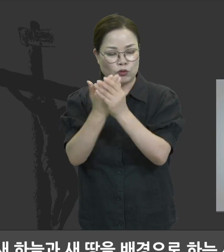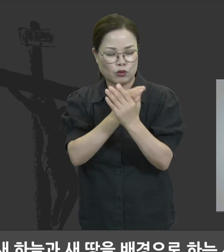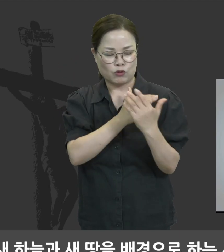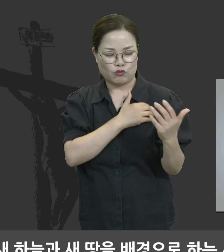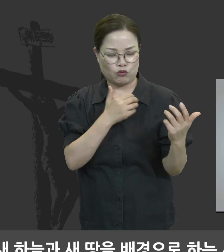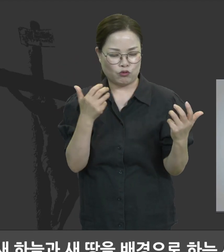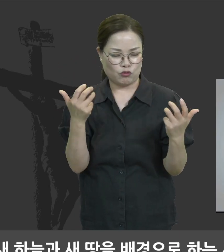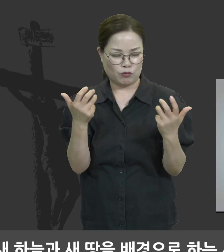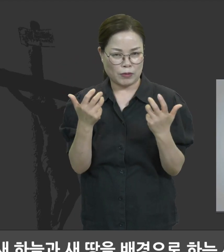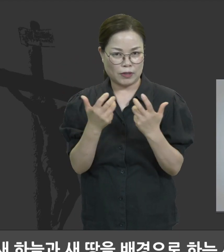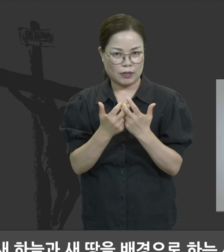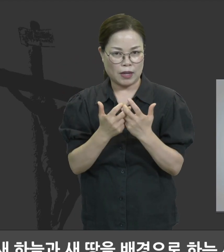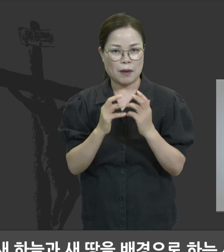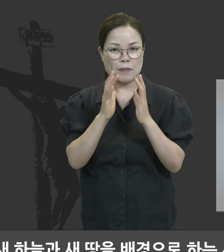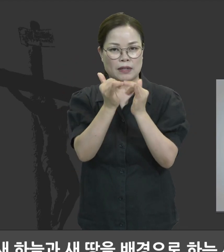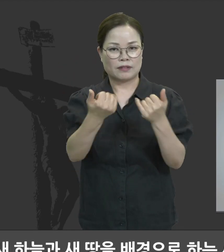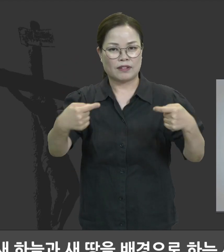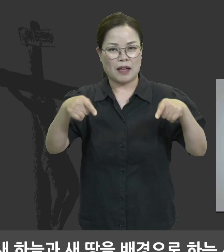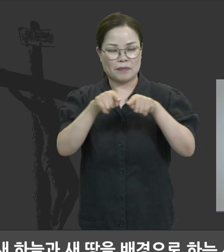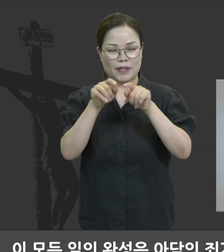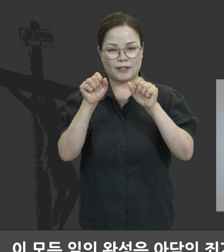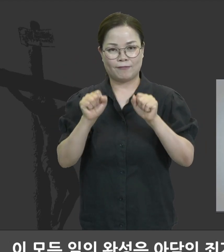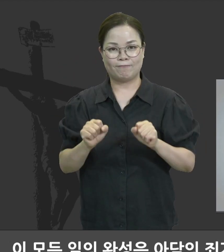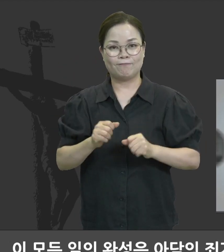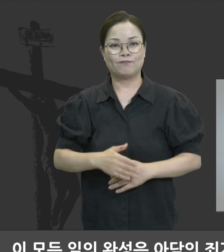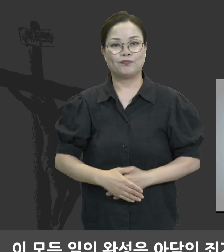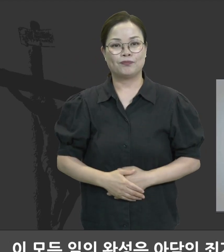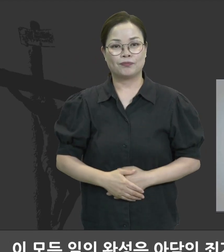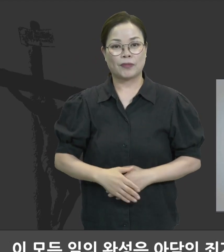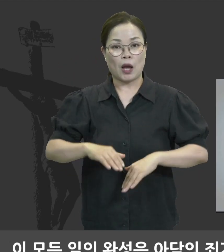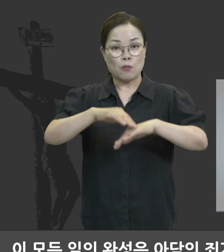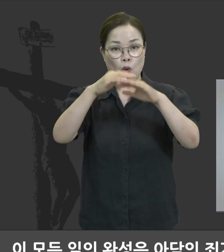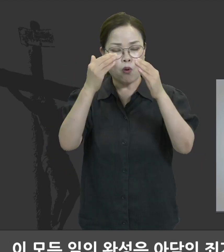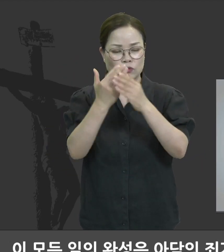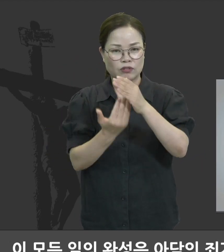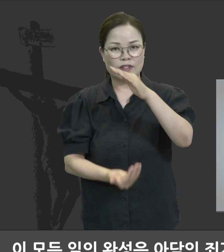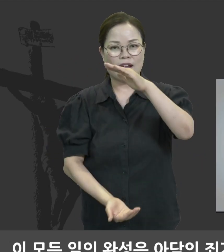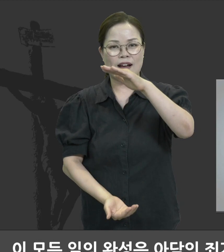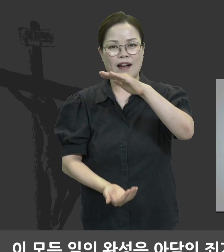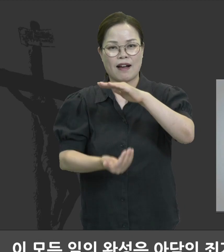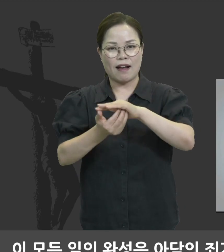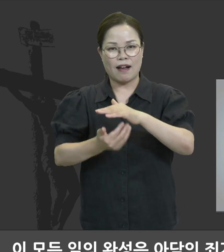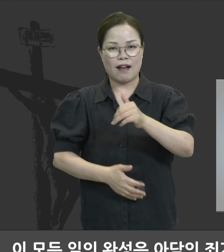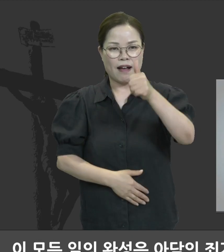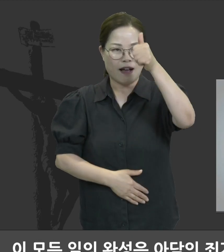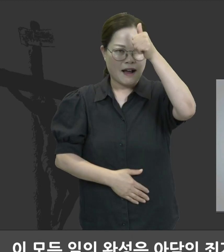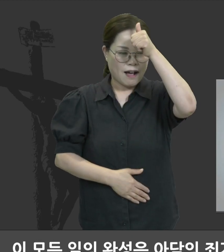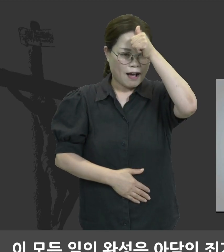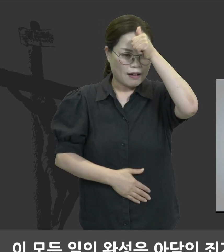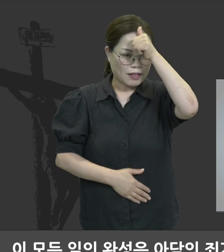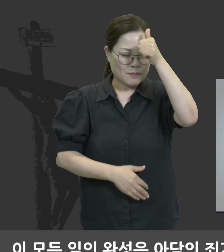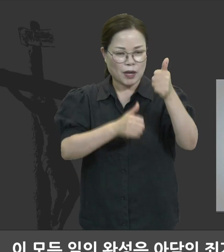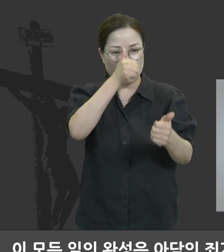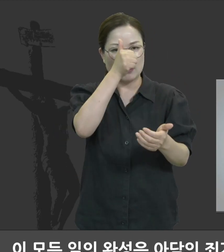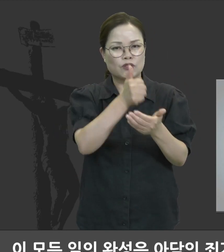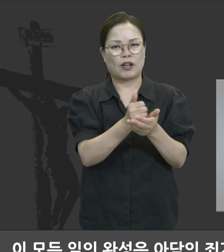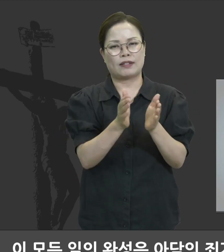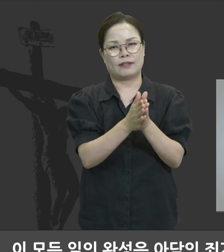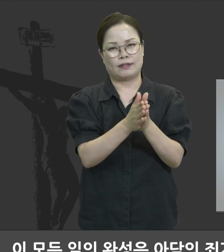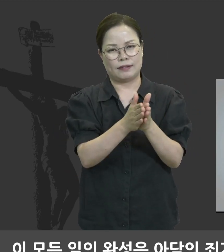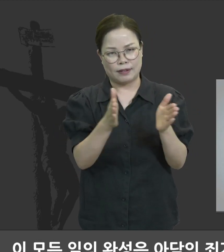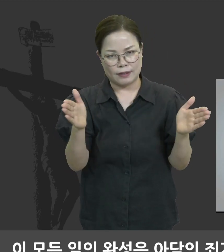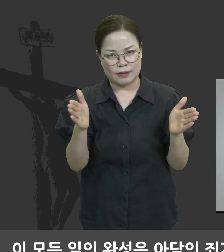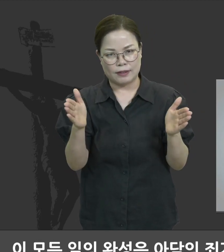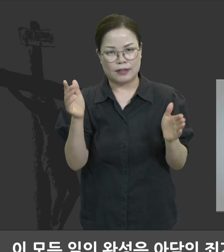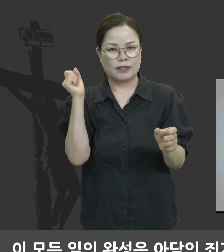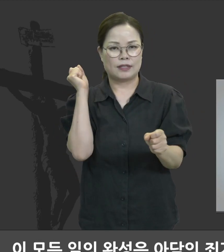모든 백성들과 함께 계시는 것이죠. 이 모든 일의 완성은 아담의 죄가 세상에 들어오면서부터